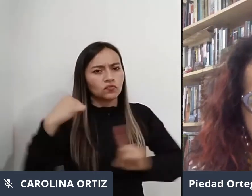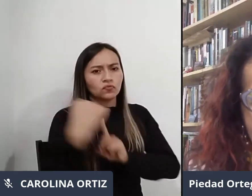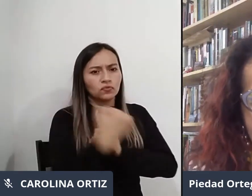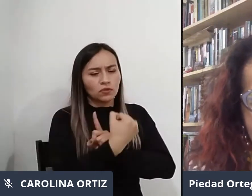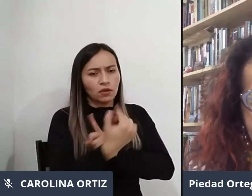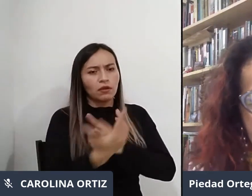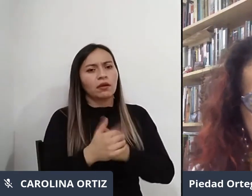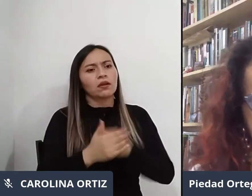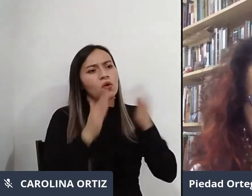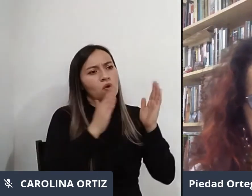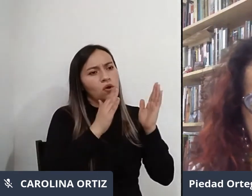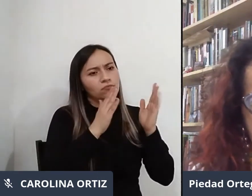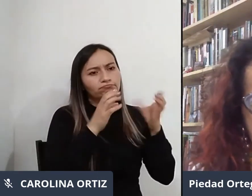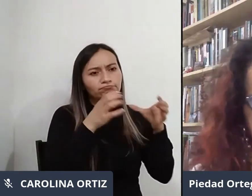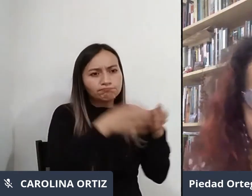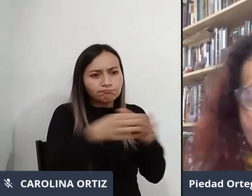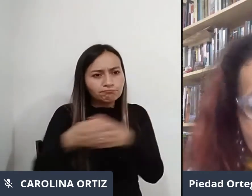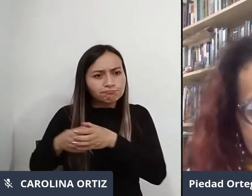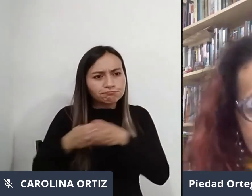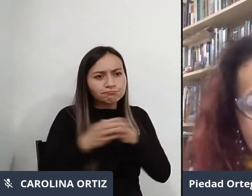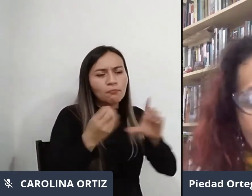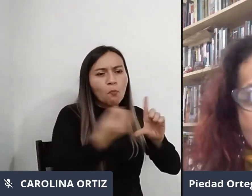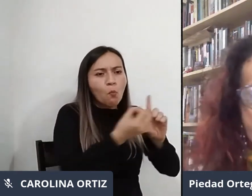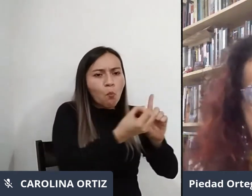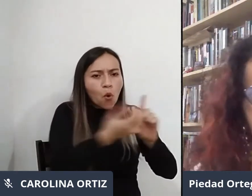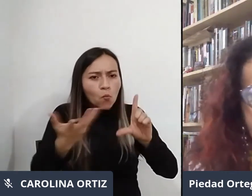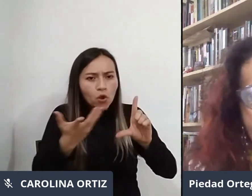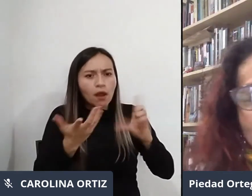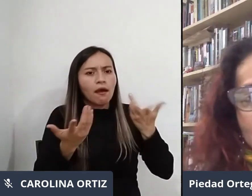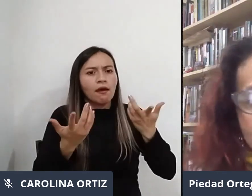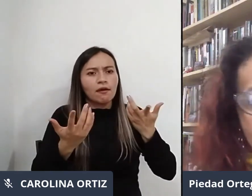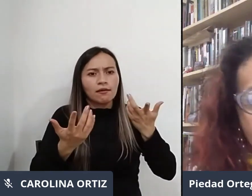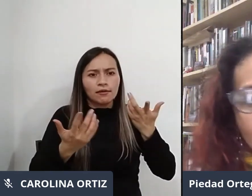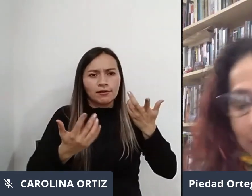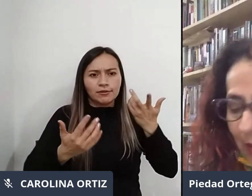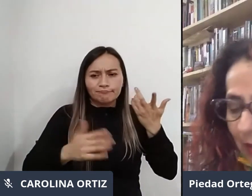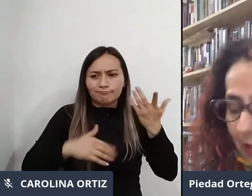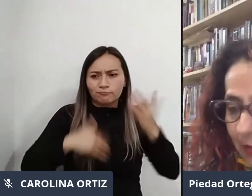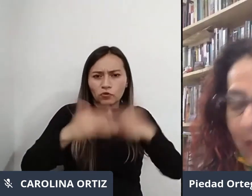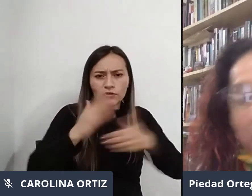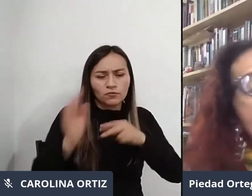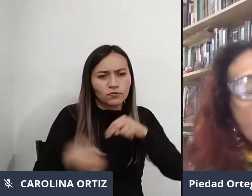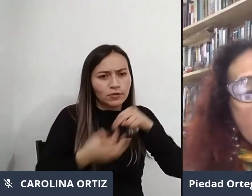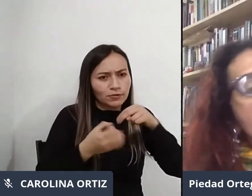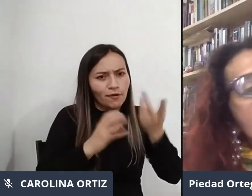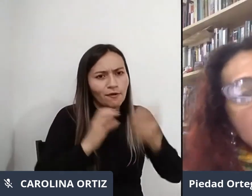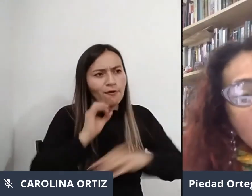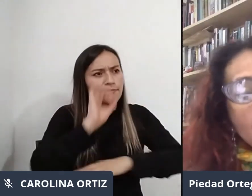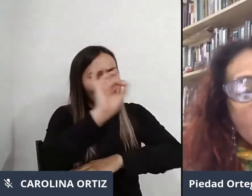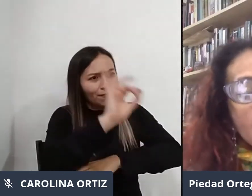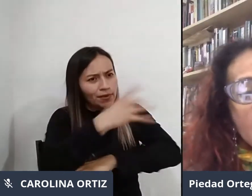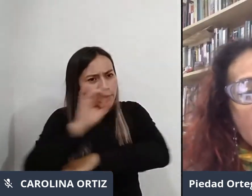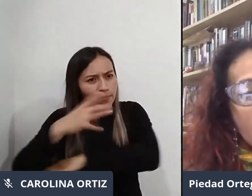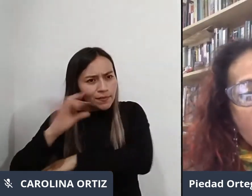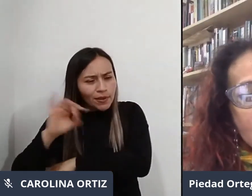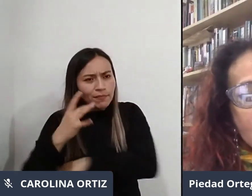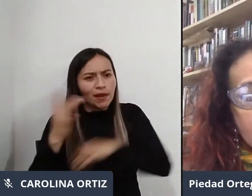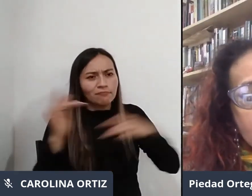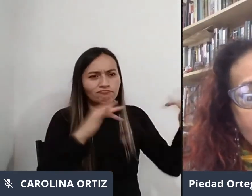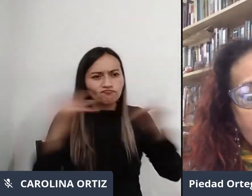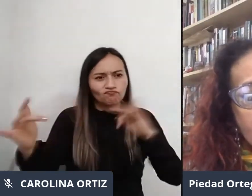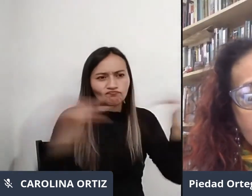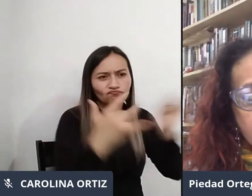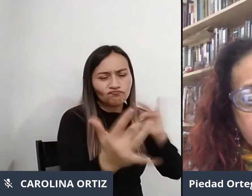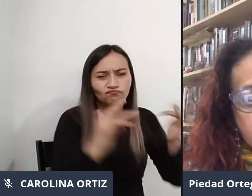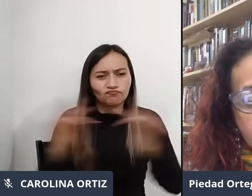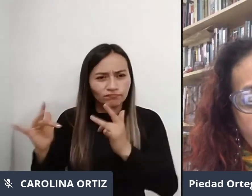organizaciones populares, las dinámicas educativas, las plataformas, las redes, veníamos en el